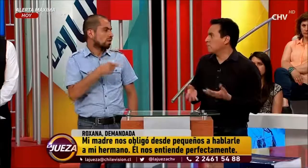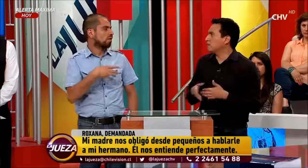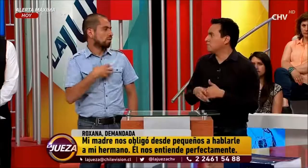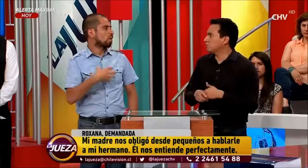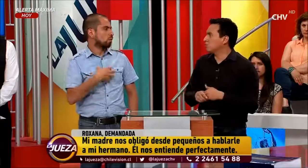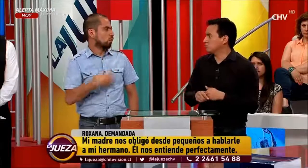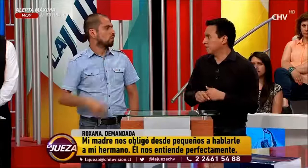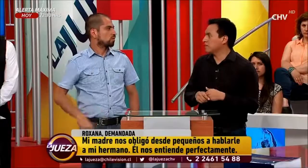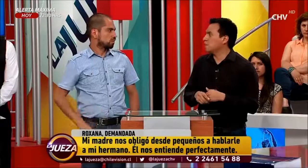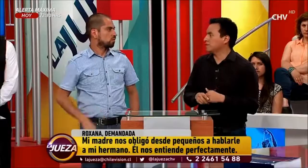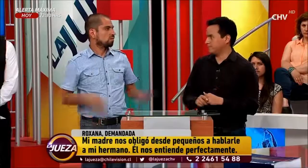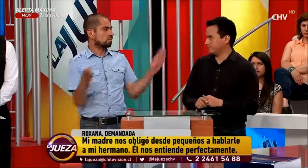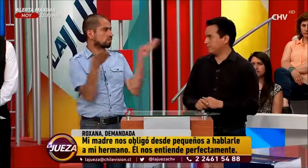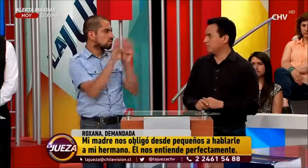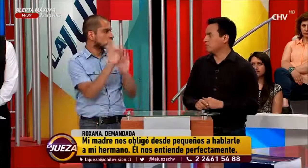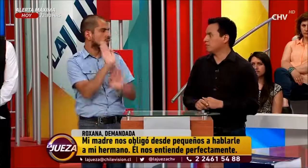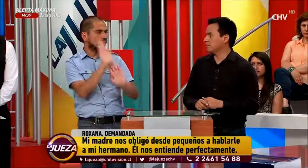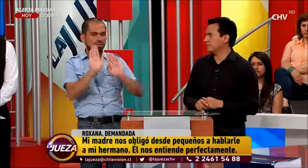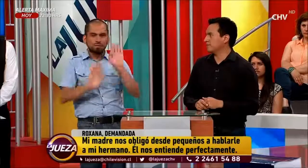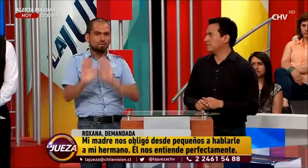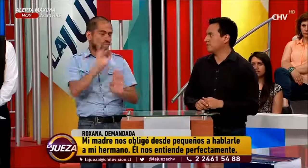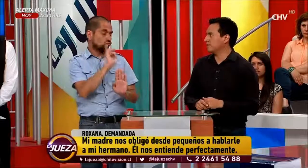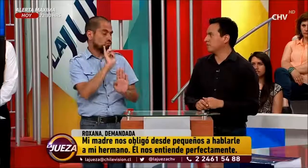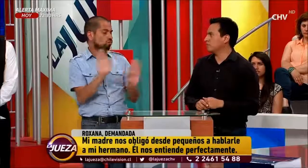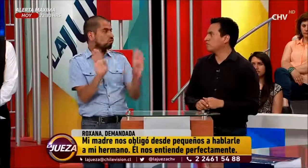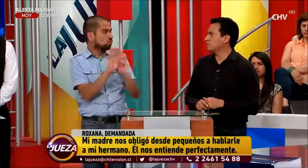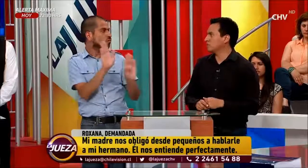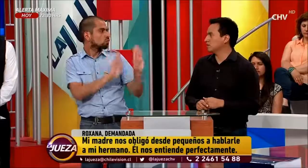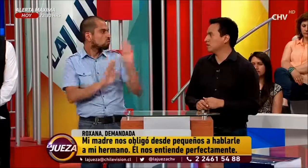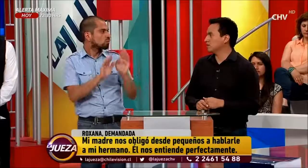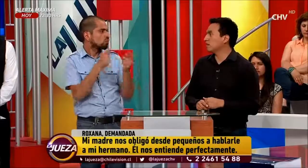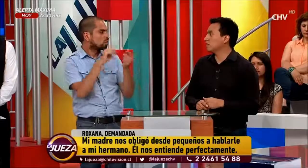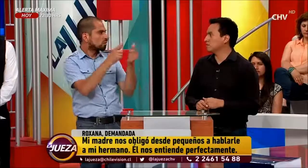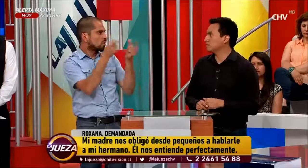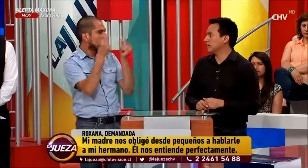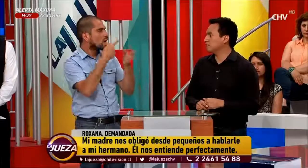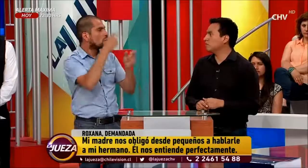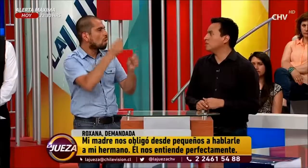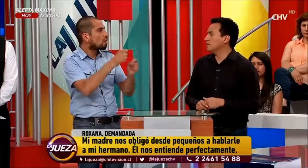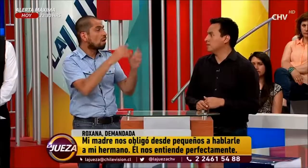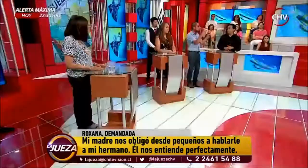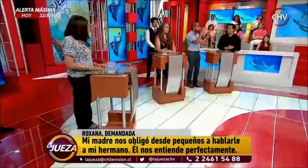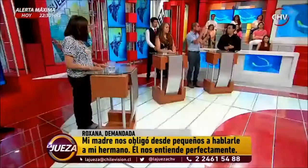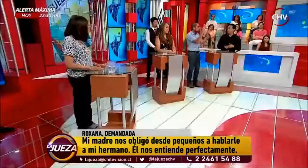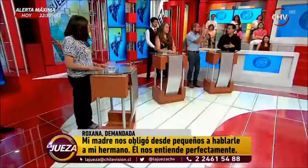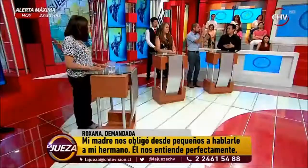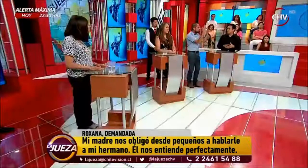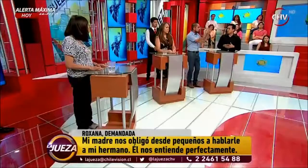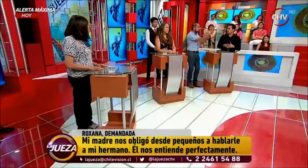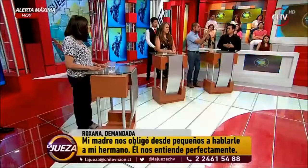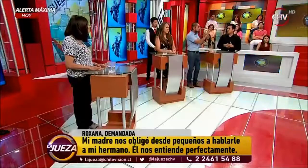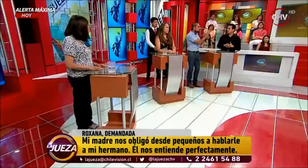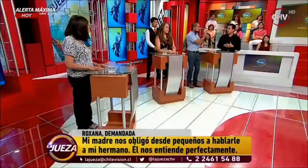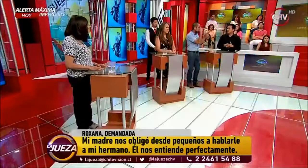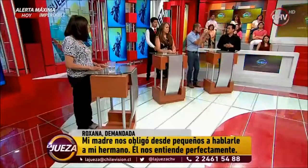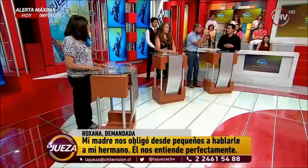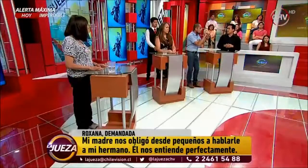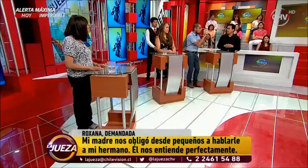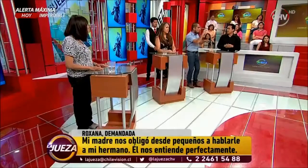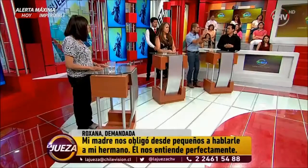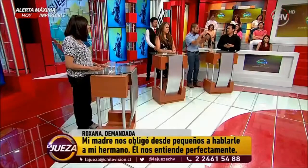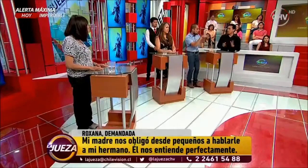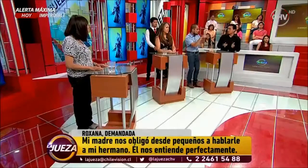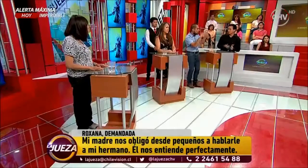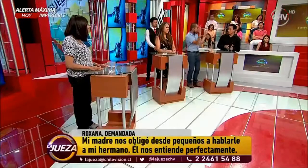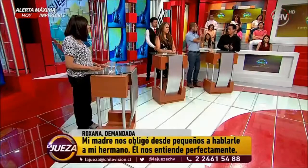Incertidumbre en el futuro y temores. Porque está siempre cerrado. Está siempre, como dicen, cerrado. El problema de la visión no distingue bien que es una